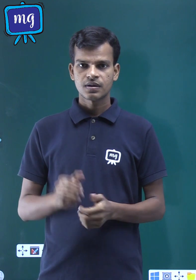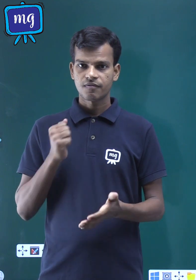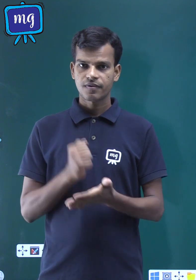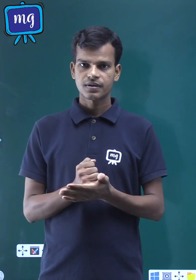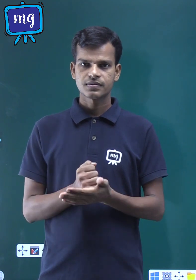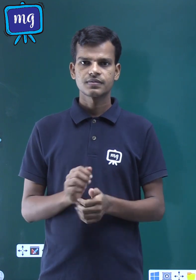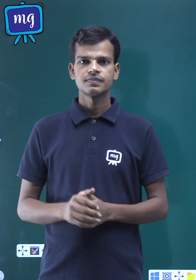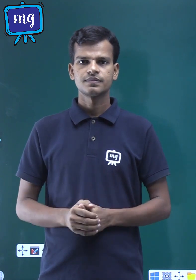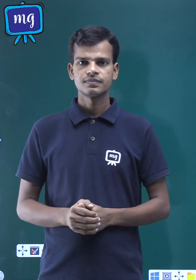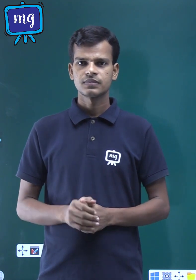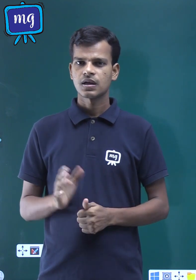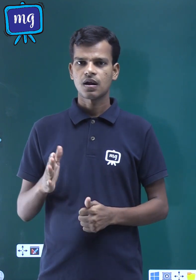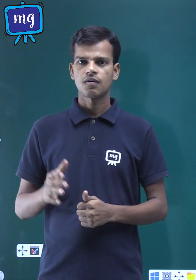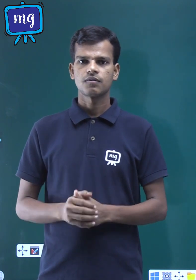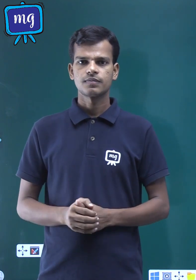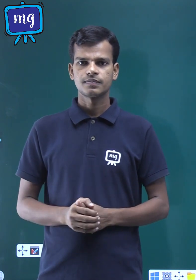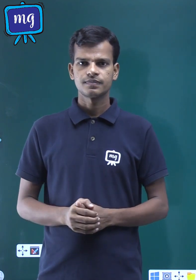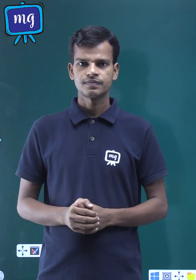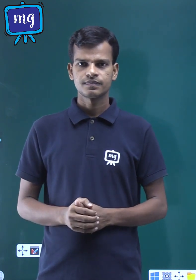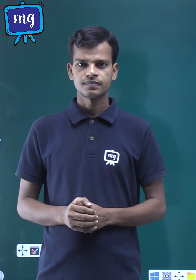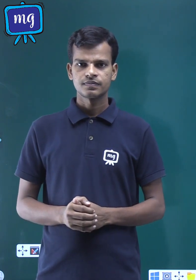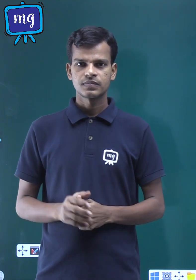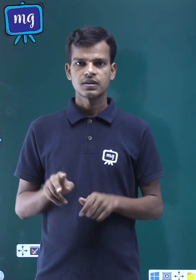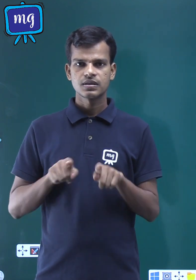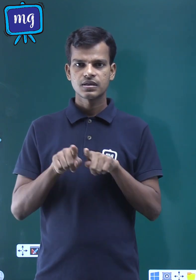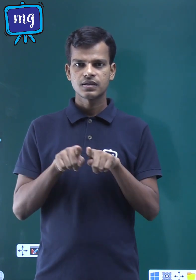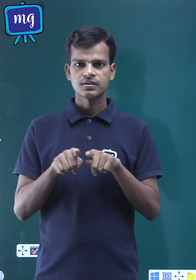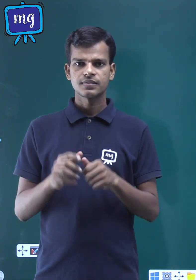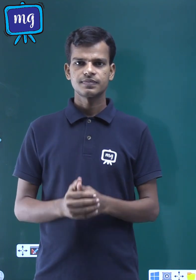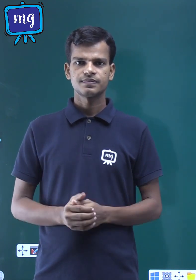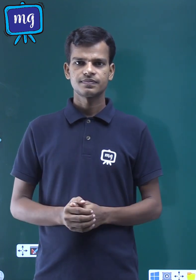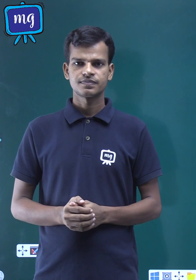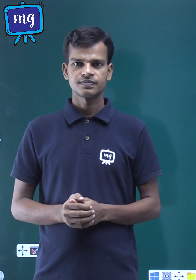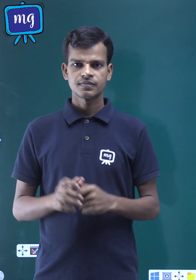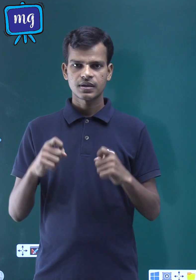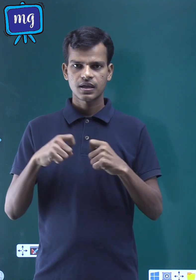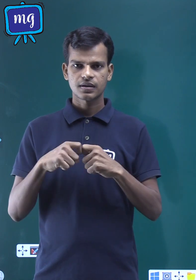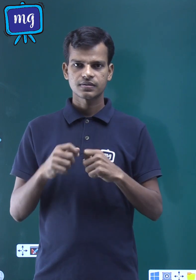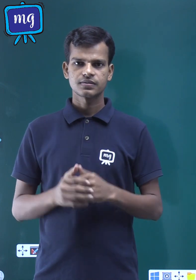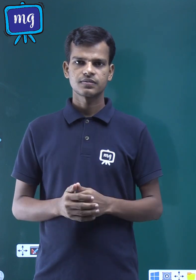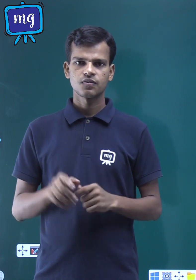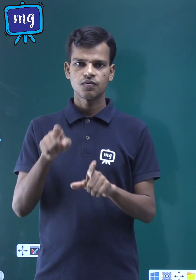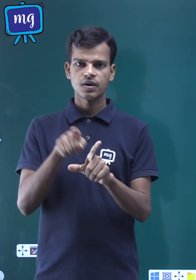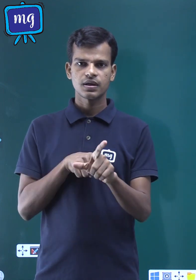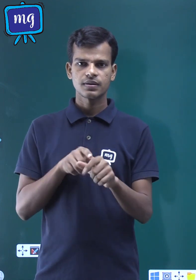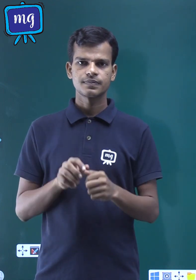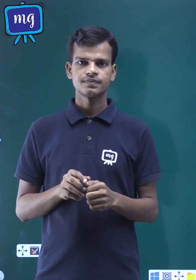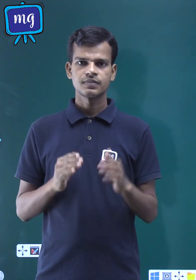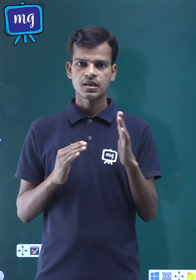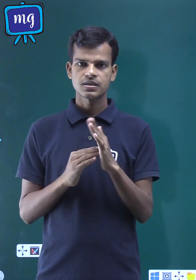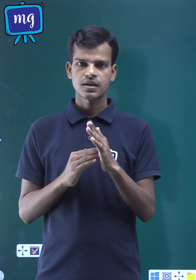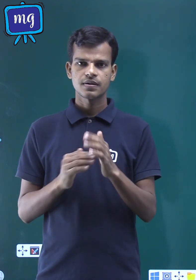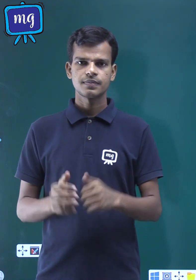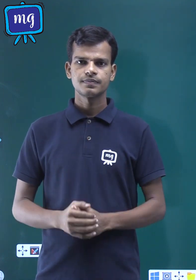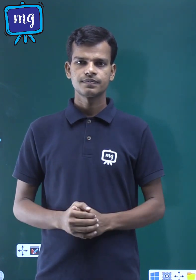निश्चित ना हो, जैसे x, y,